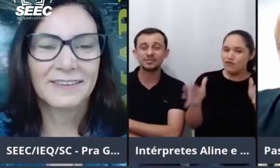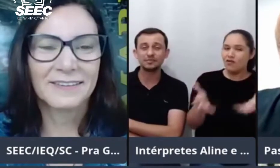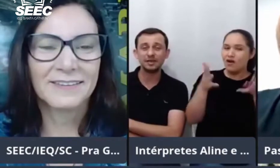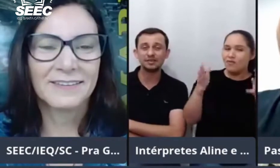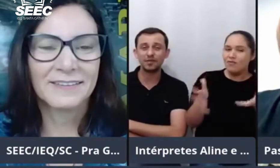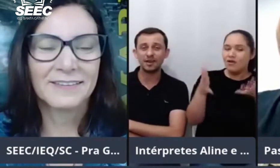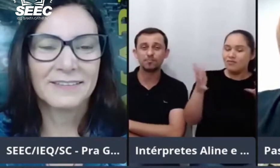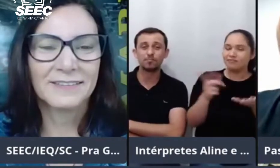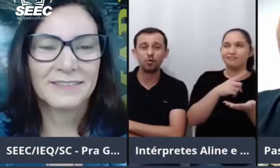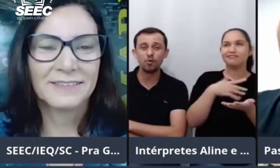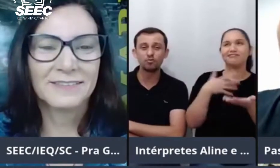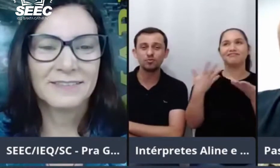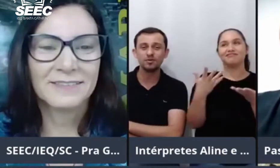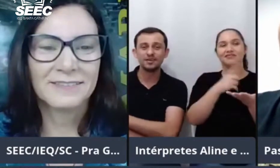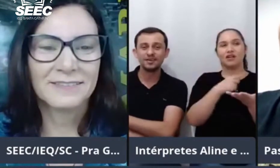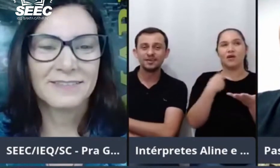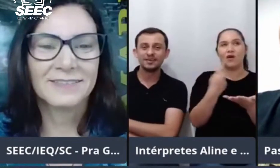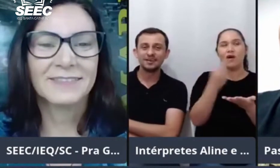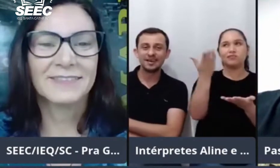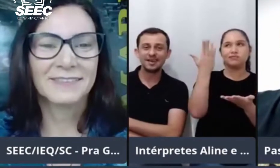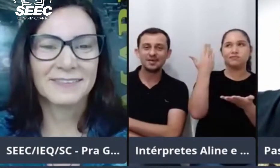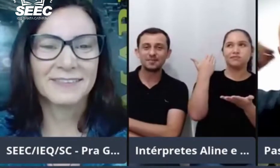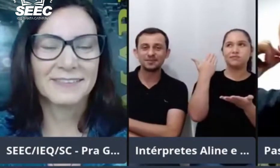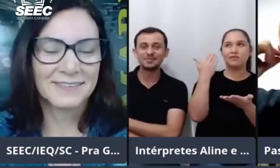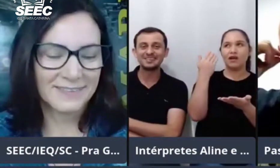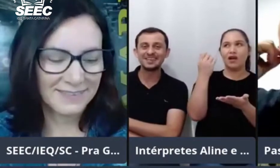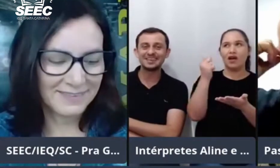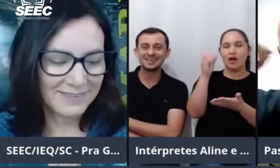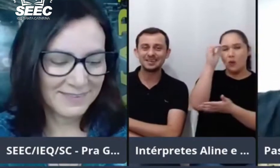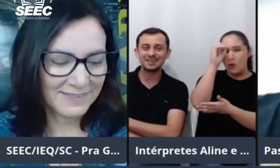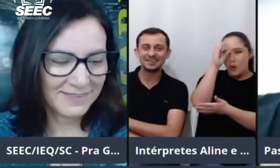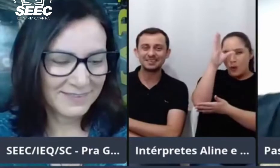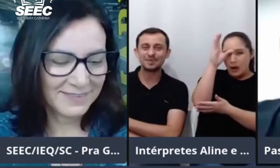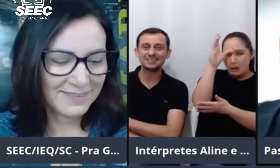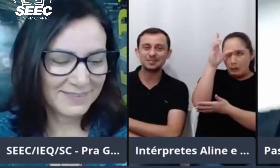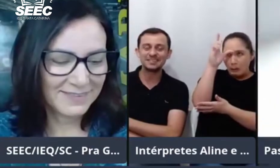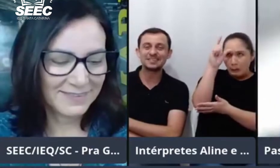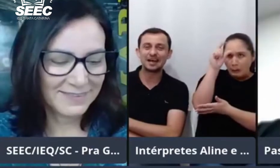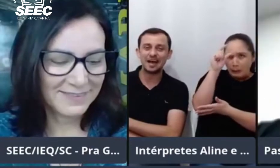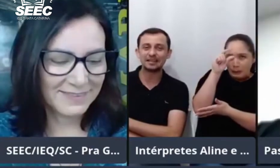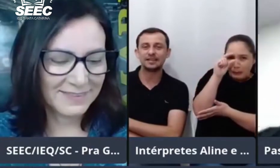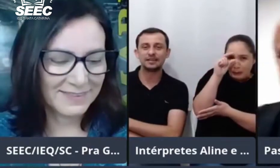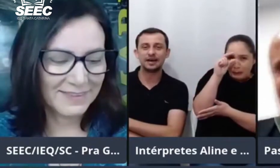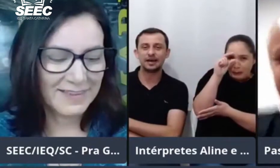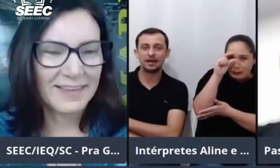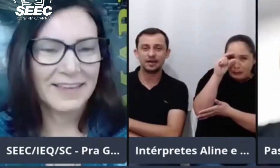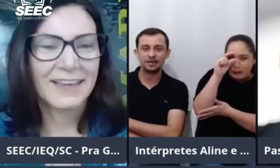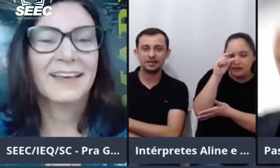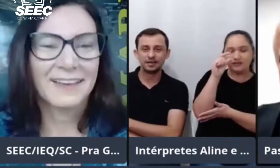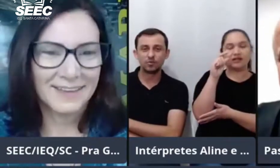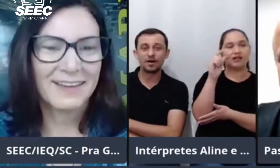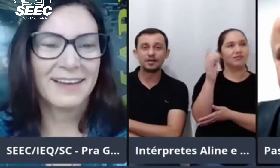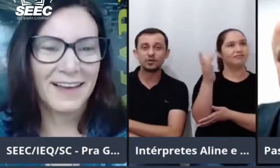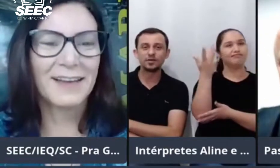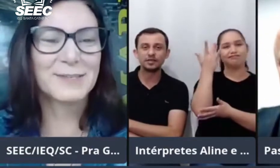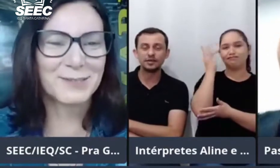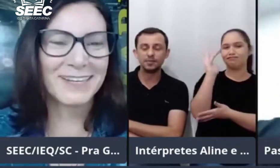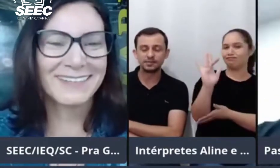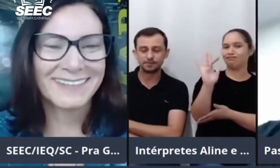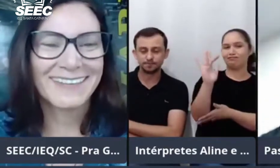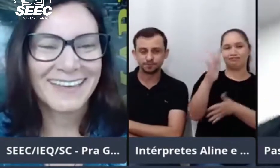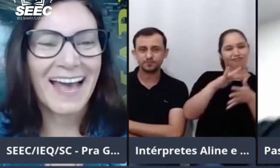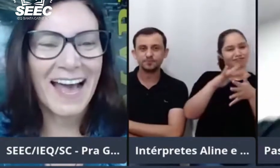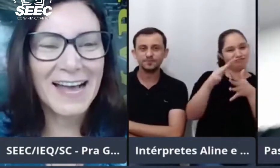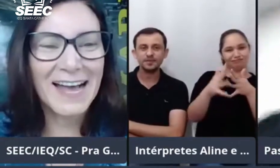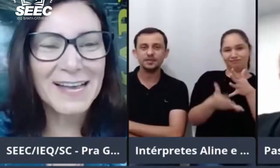nosso conhecimento era pouco, para não dizer praticamente nada, né, com a língua raso, de língua.